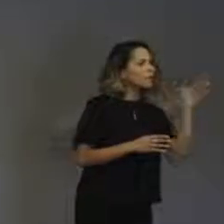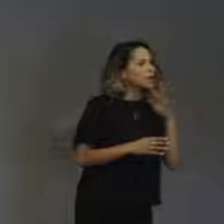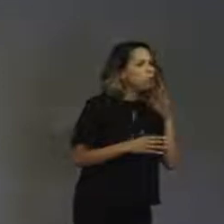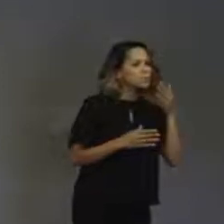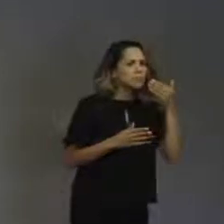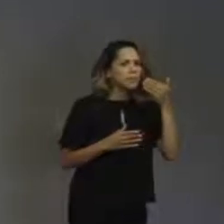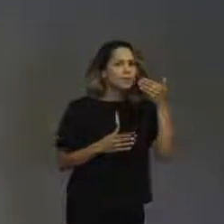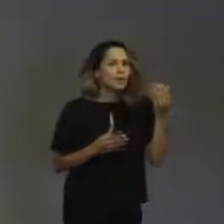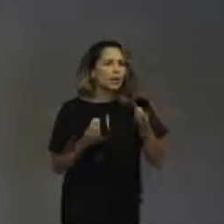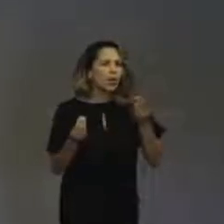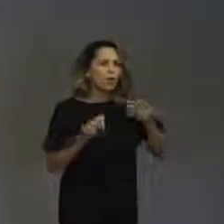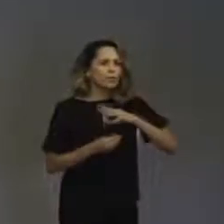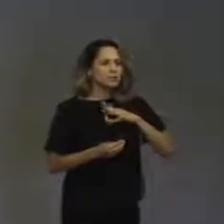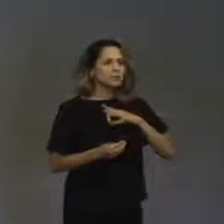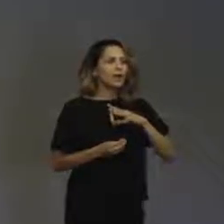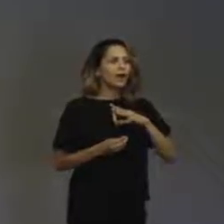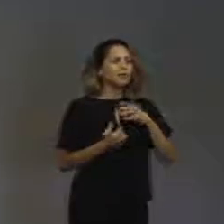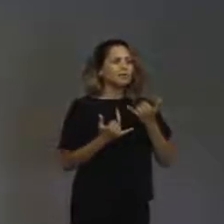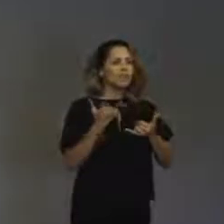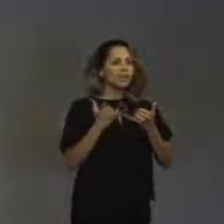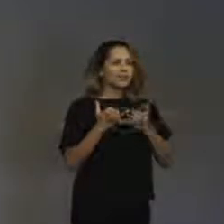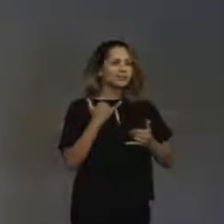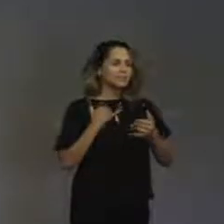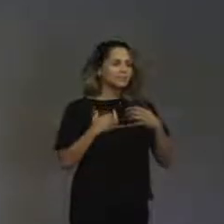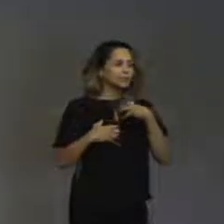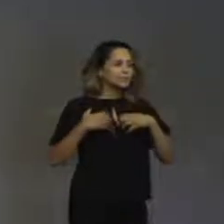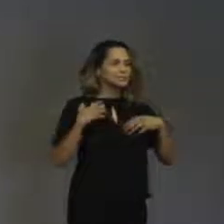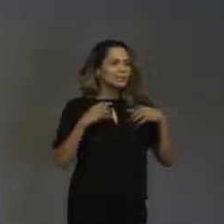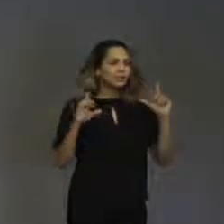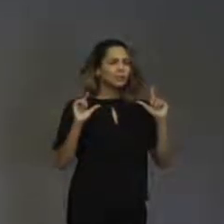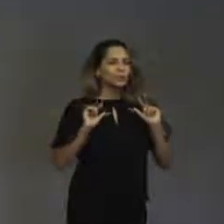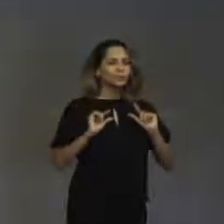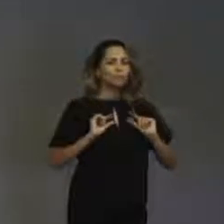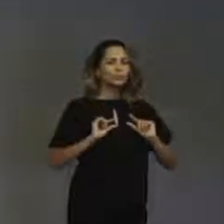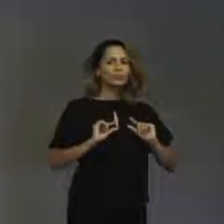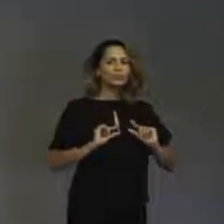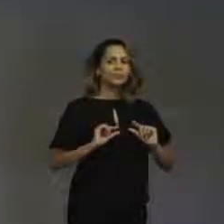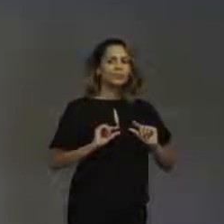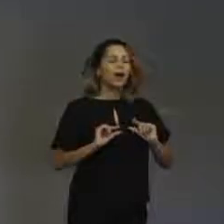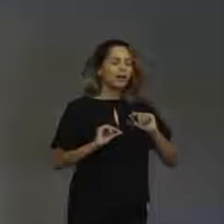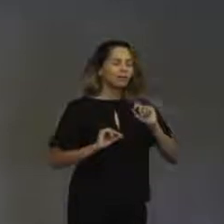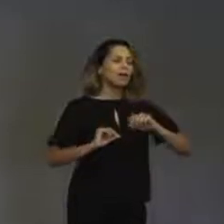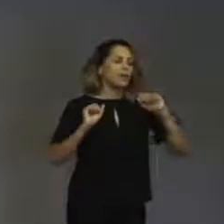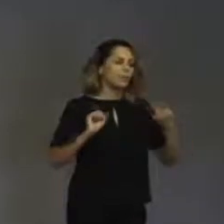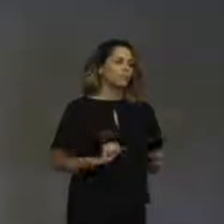esses nós todos que nos refreiam de aproveitar o que a cidade, de fato, tem de mais interessante, né?